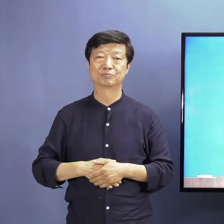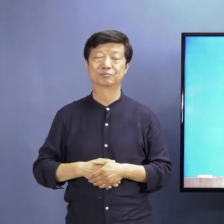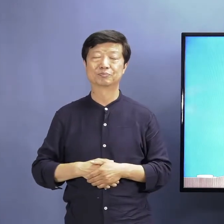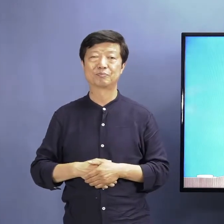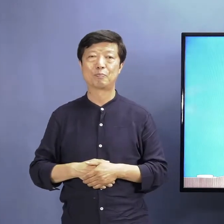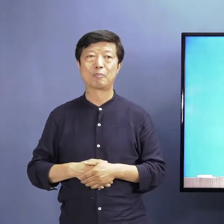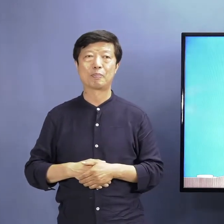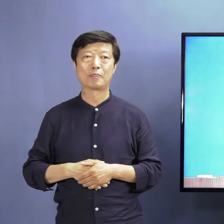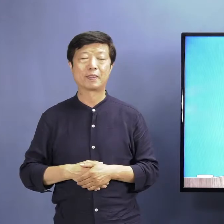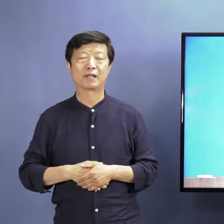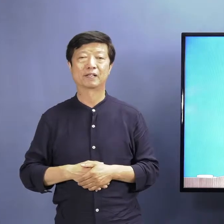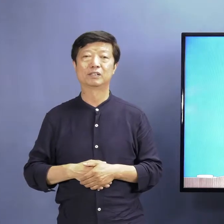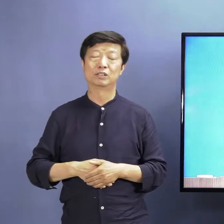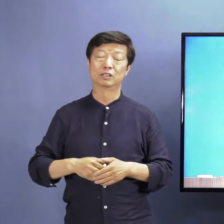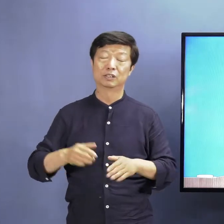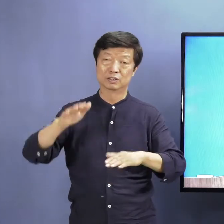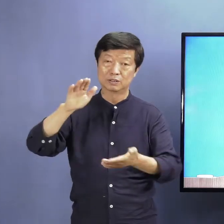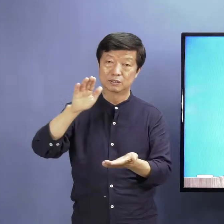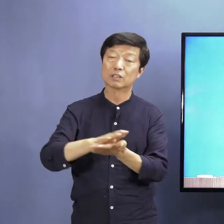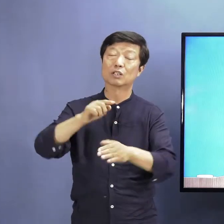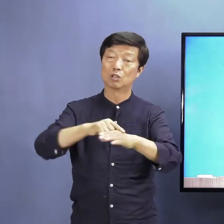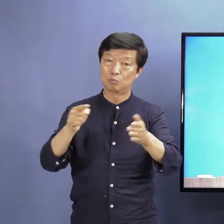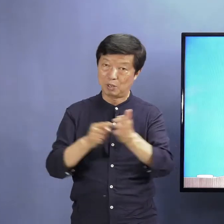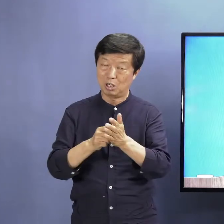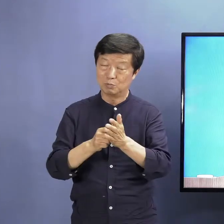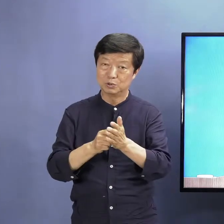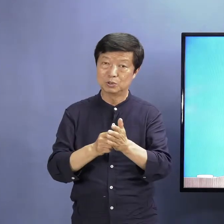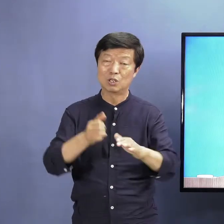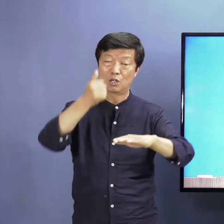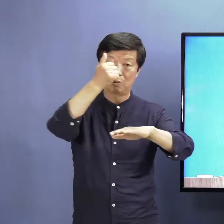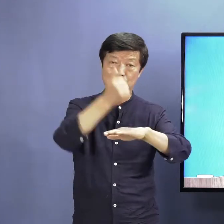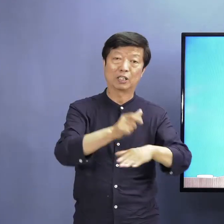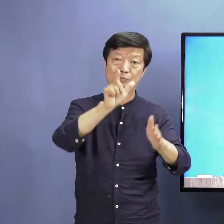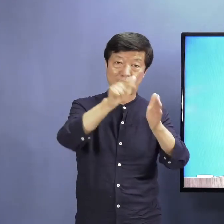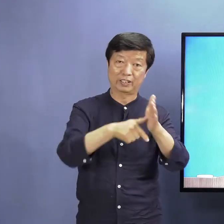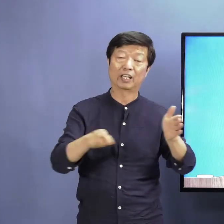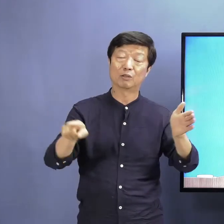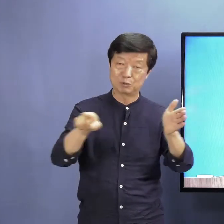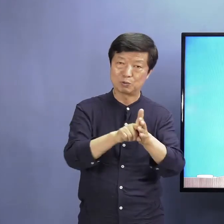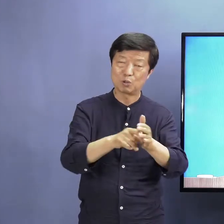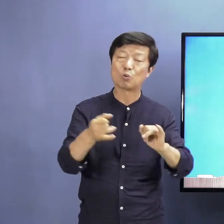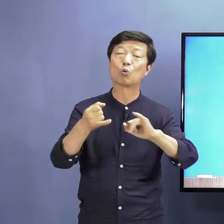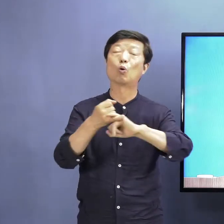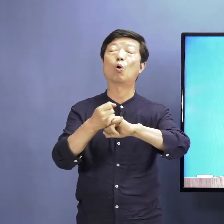열정은 종말론적인 신앙에서 가장 강력한 요소다라고 말할 수가 있는 거예요.